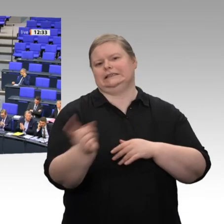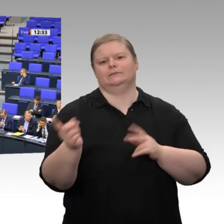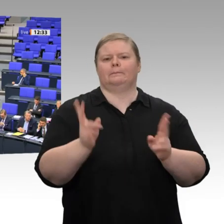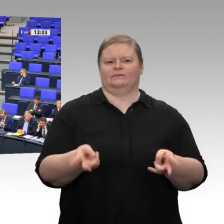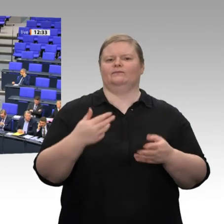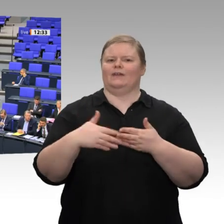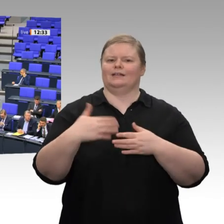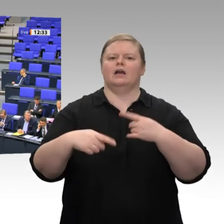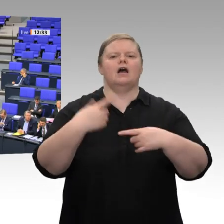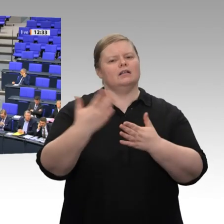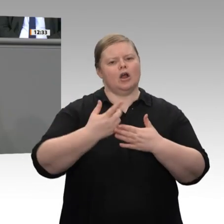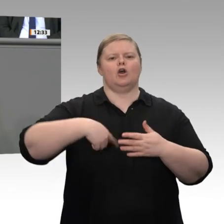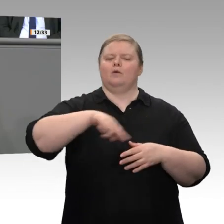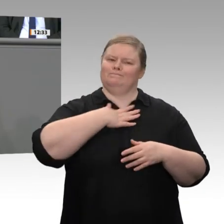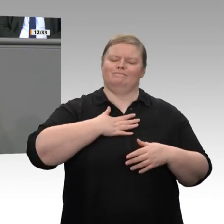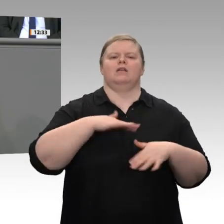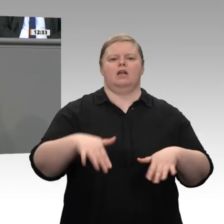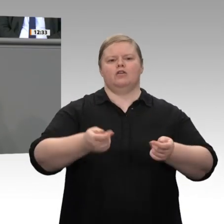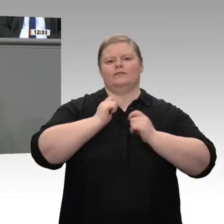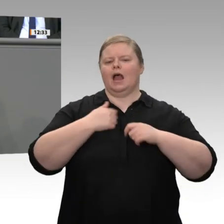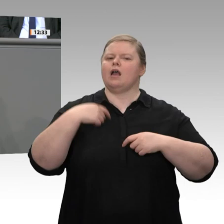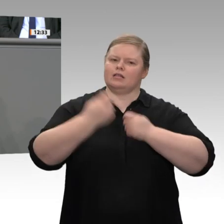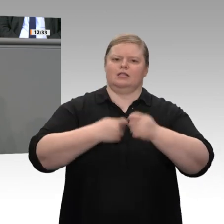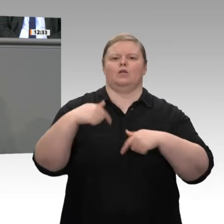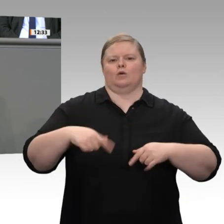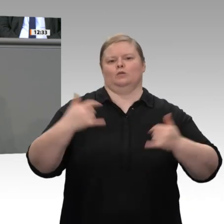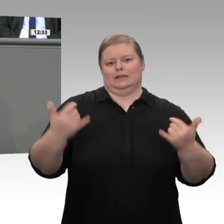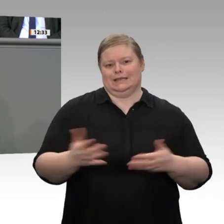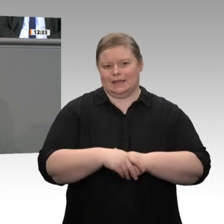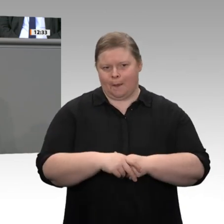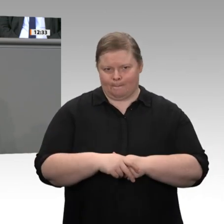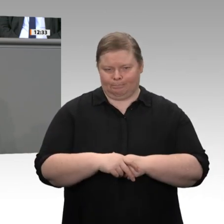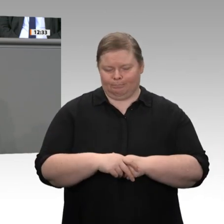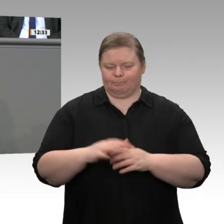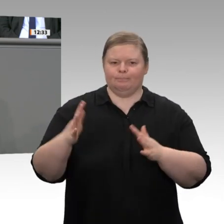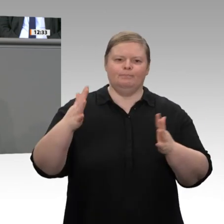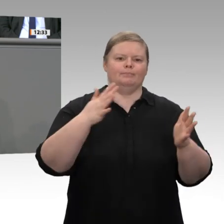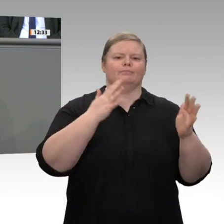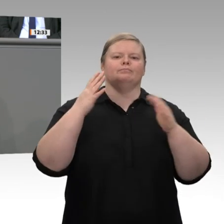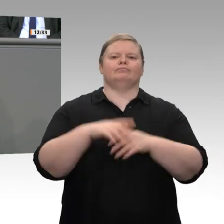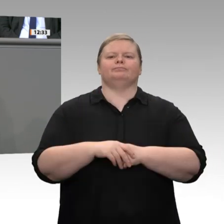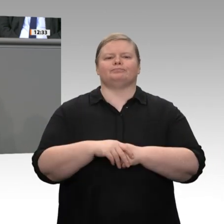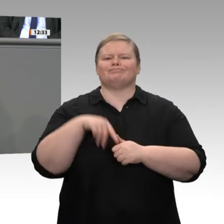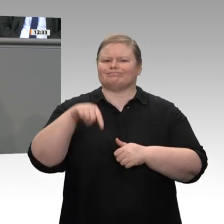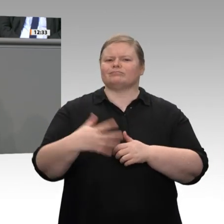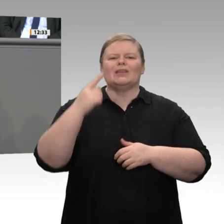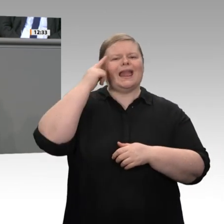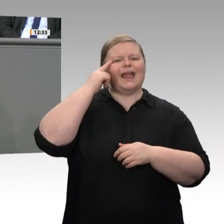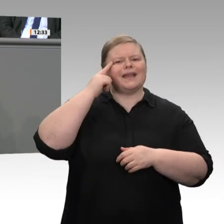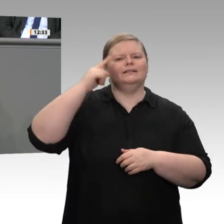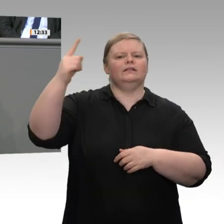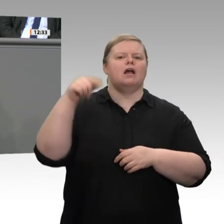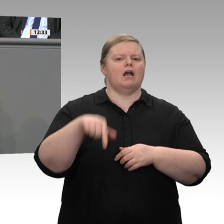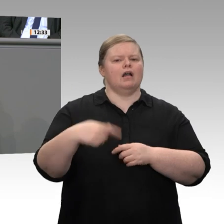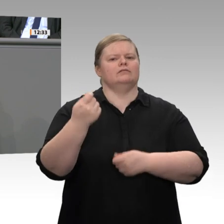Das Erinnern muss das Handeln im Heute leiten. Michael Greuß, der sich selbst als jüdischer Aktivist versteht, formulierte es diese Woche